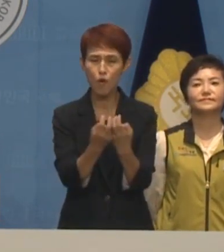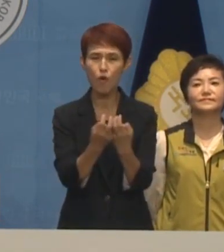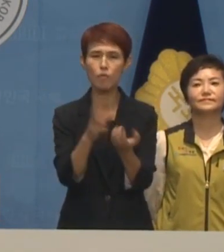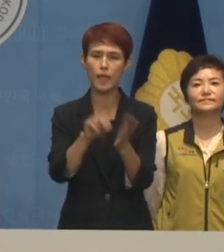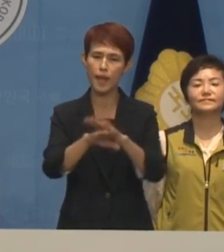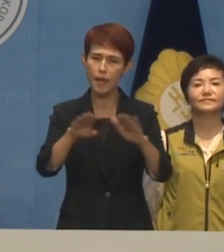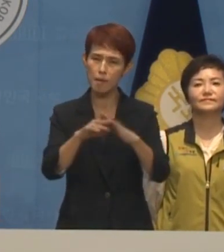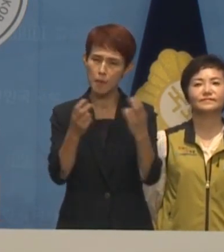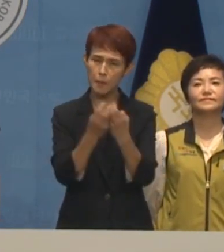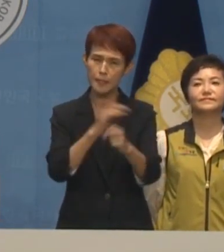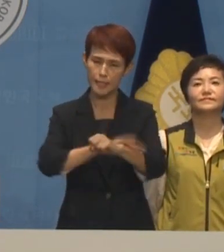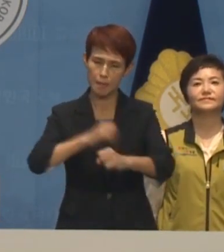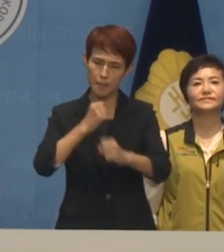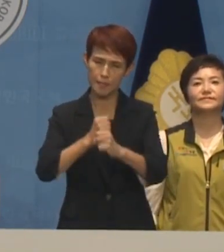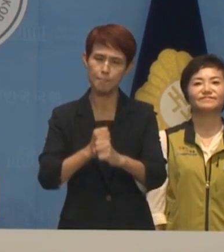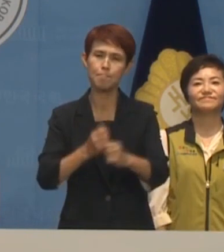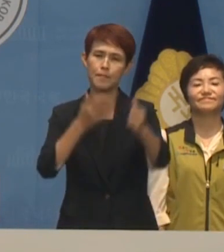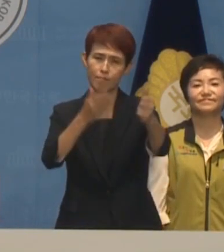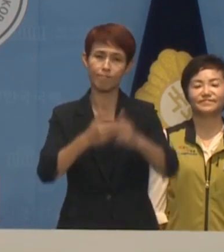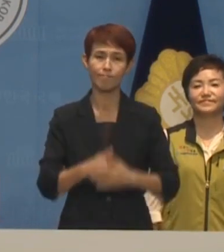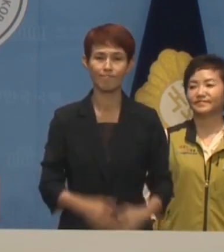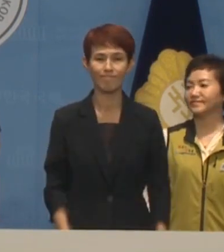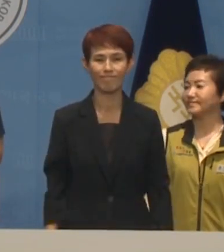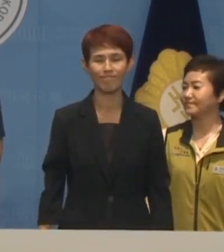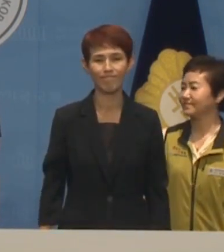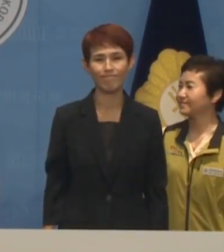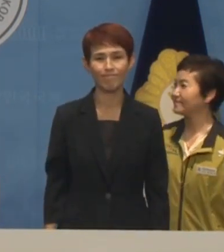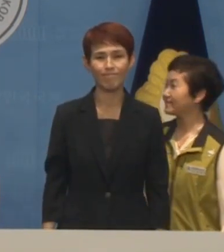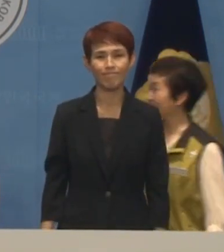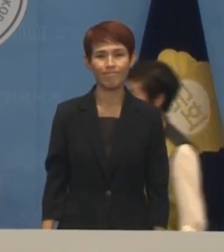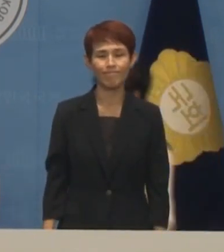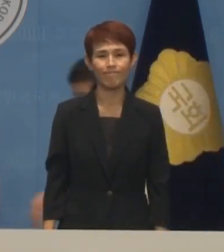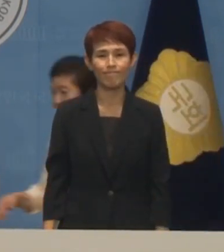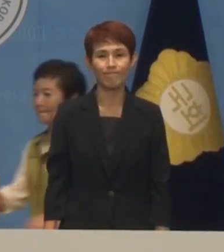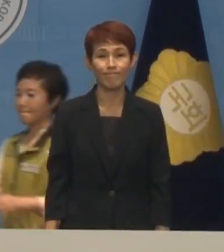계속 만들어지길 바랍니다. 감사합니다.